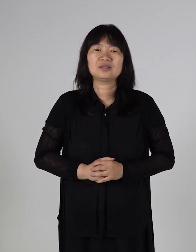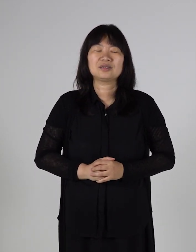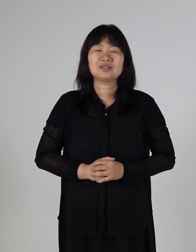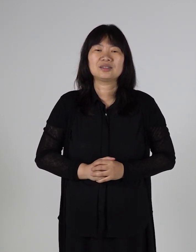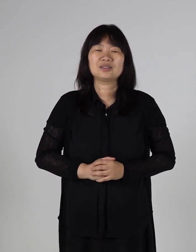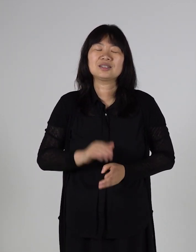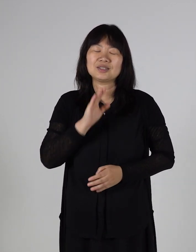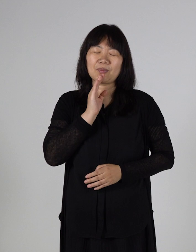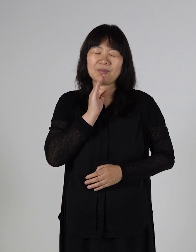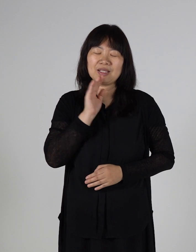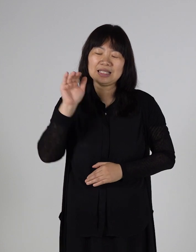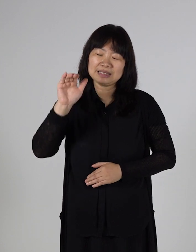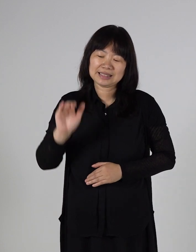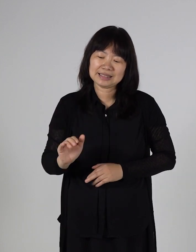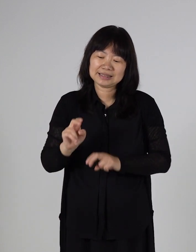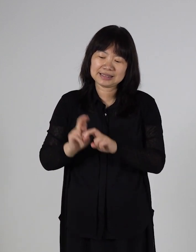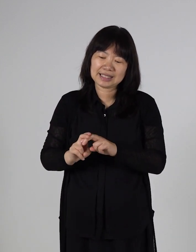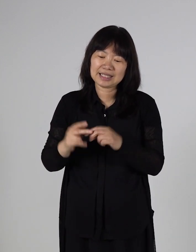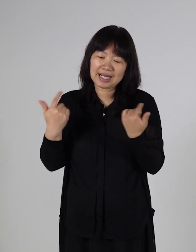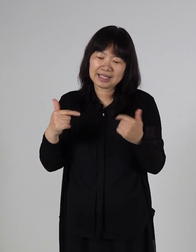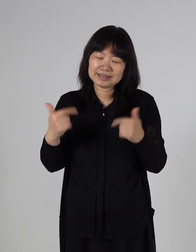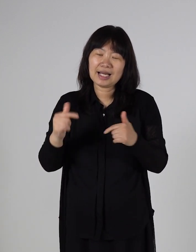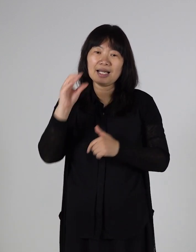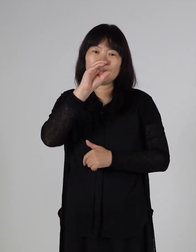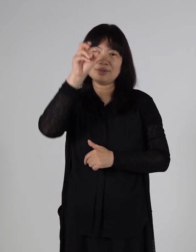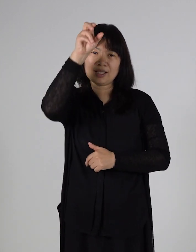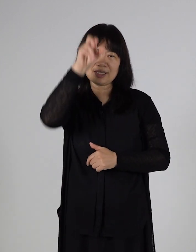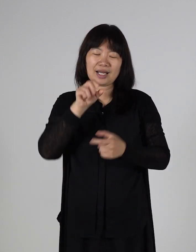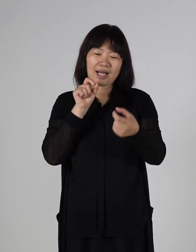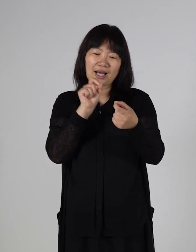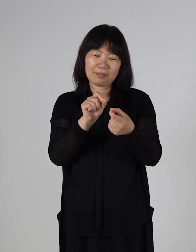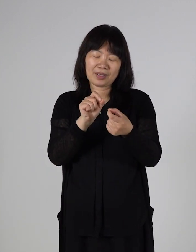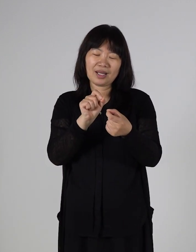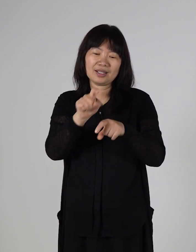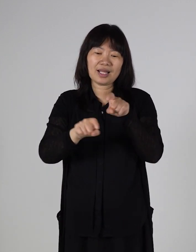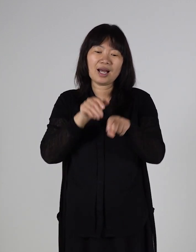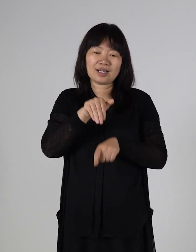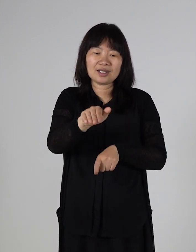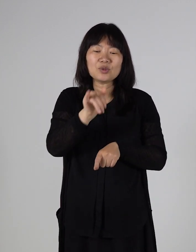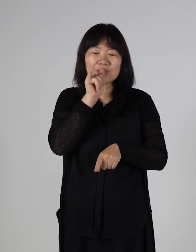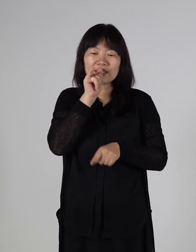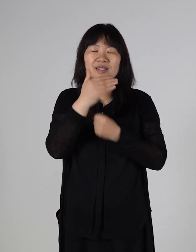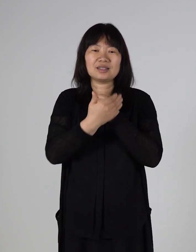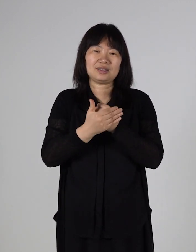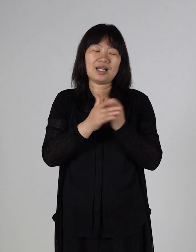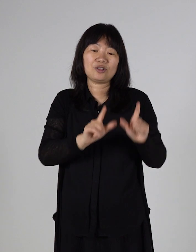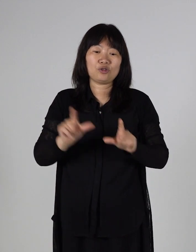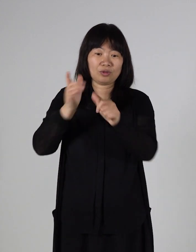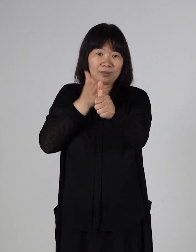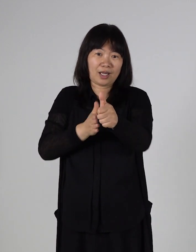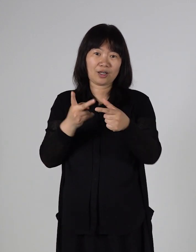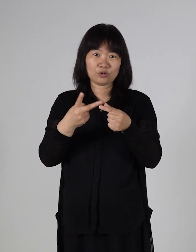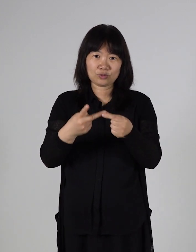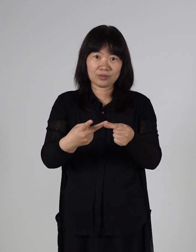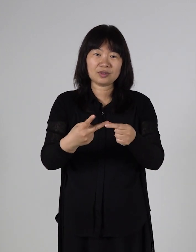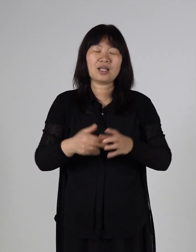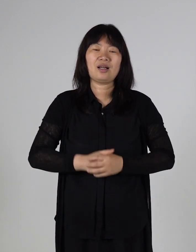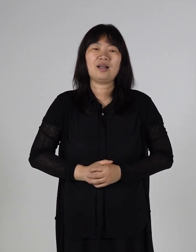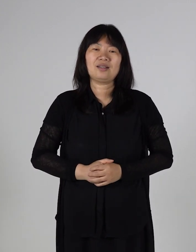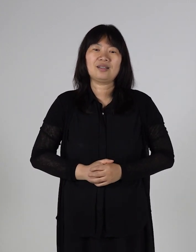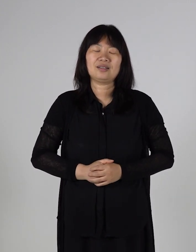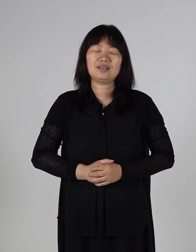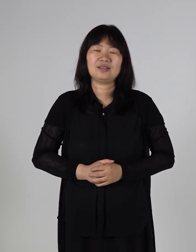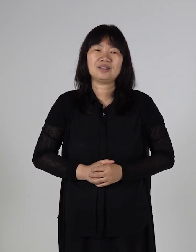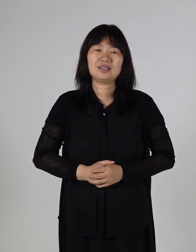낮은 자로 날마다 십자가 앞에 세워지는 은혜를 누리시기 바랍니다. 두 번째는 그렇게